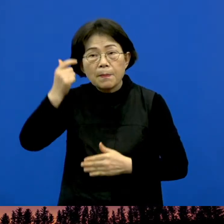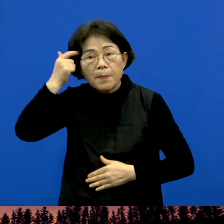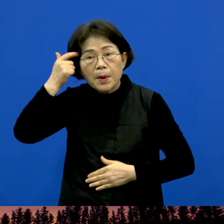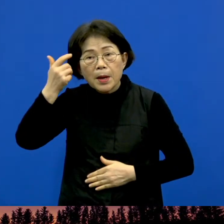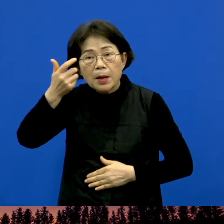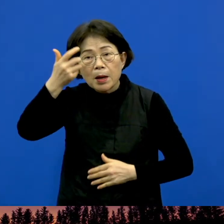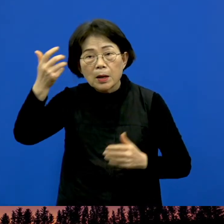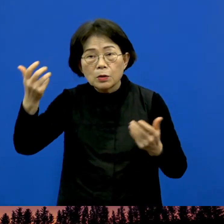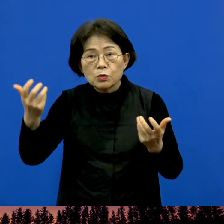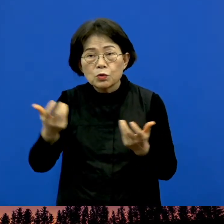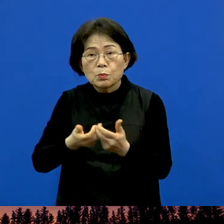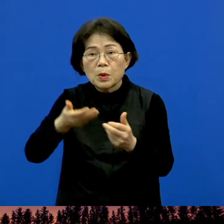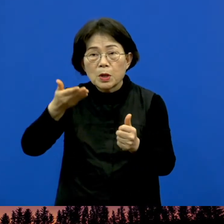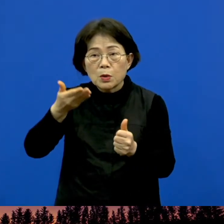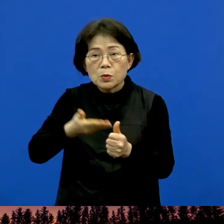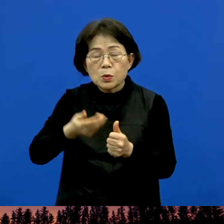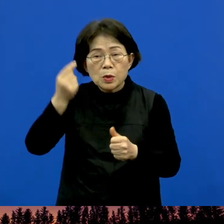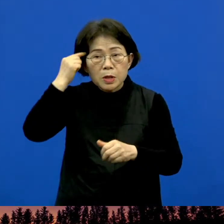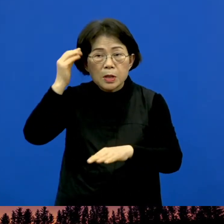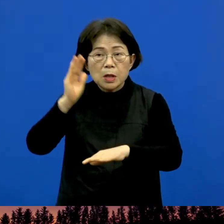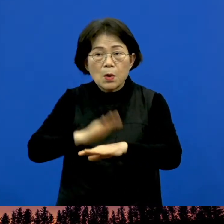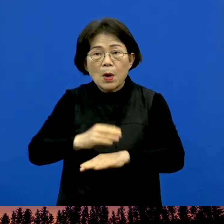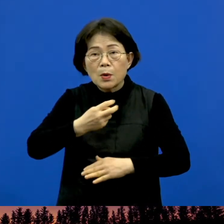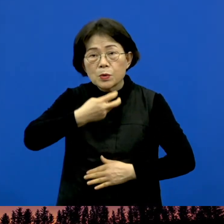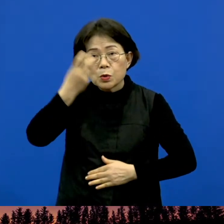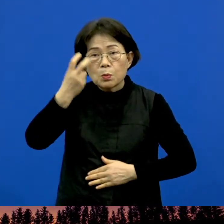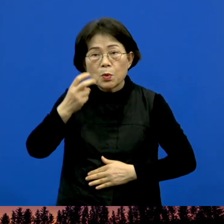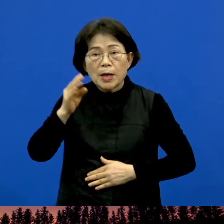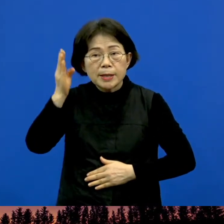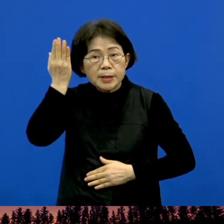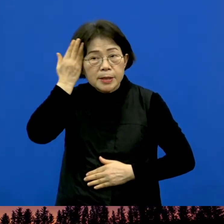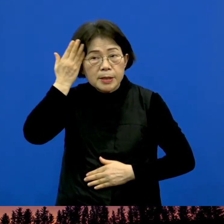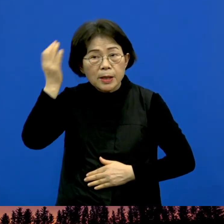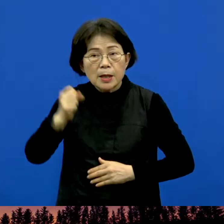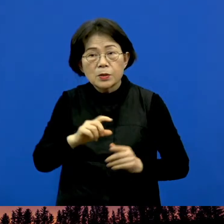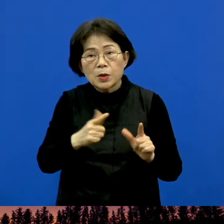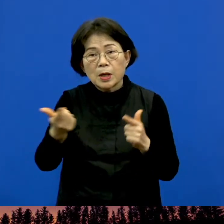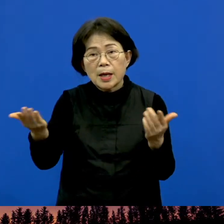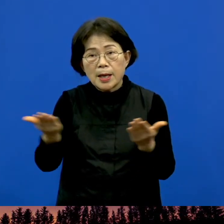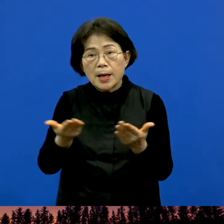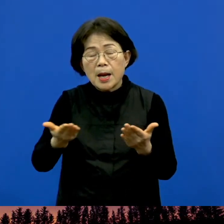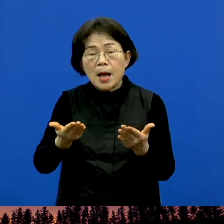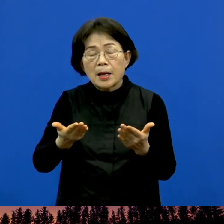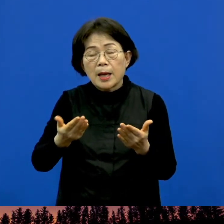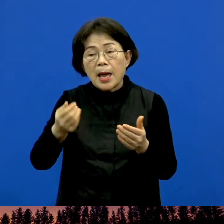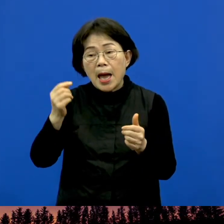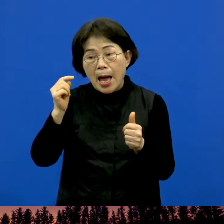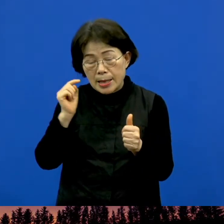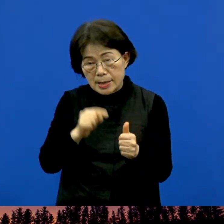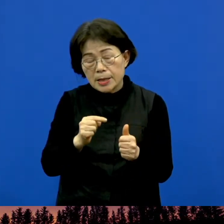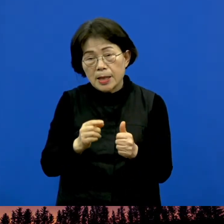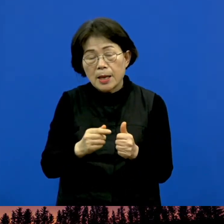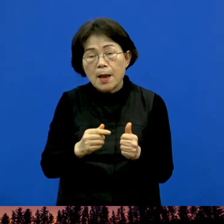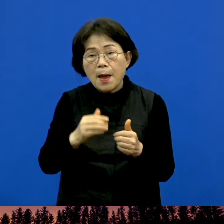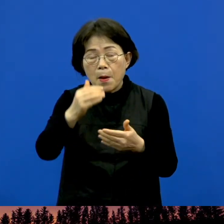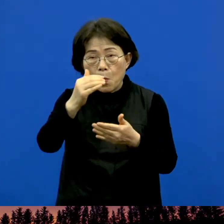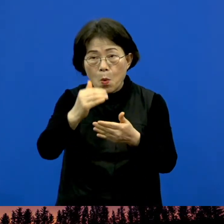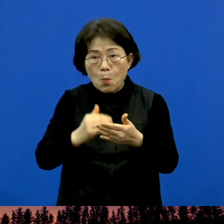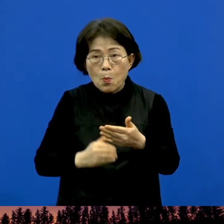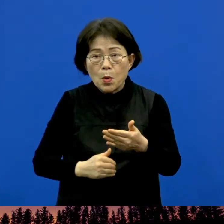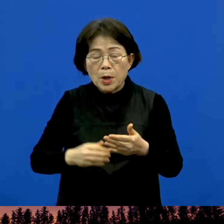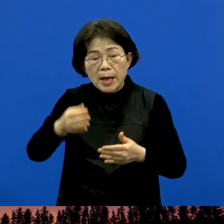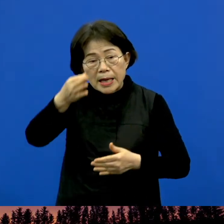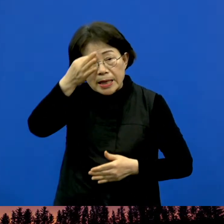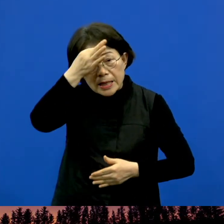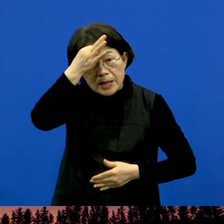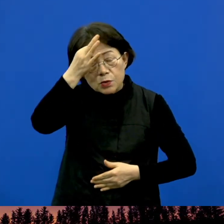하여 지혜와 총명과 지식으로 여러 가지 일을 하게 하시되. 자, 이게 이 본문은 뭐죠, 여러분?